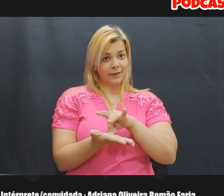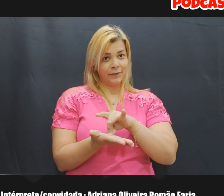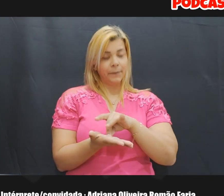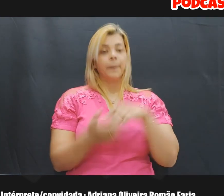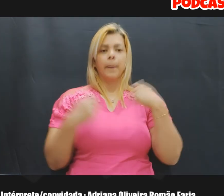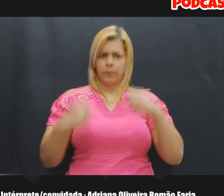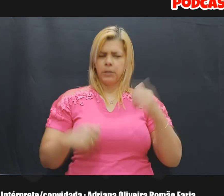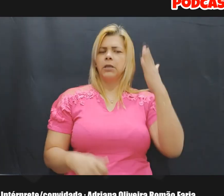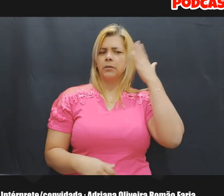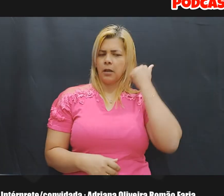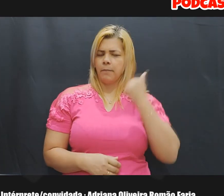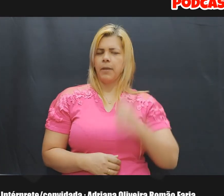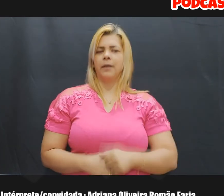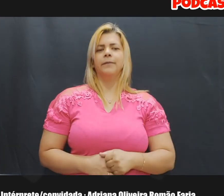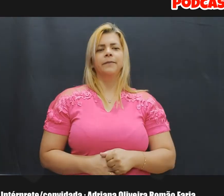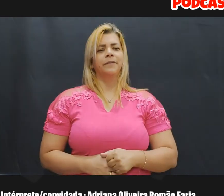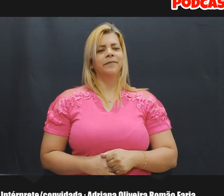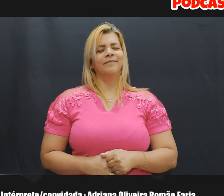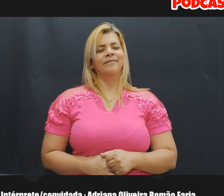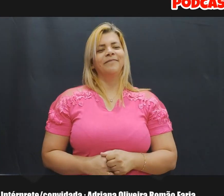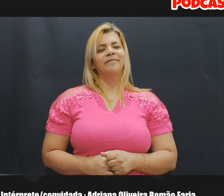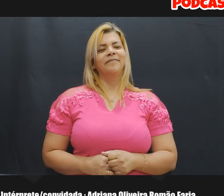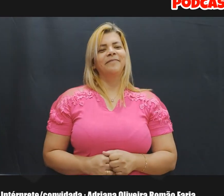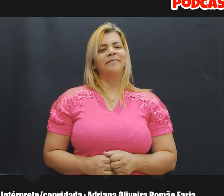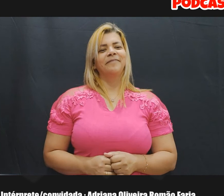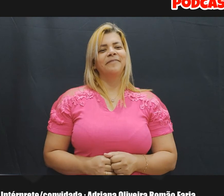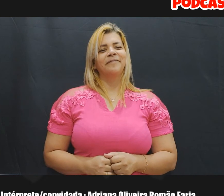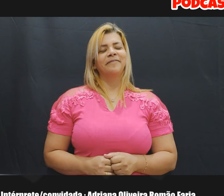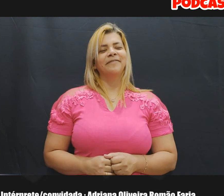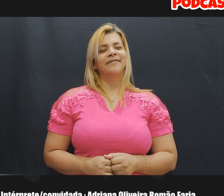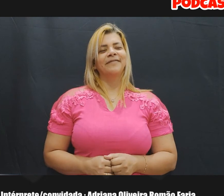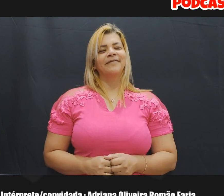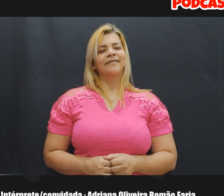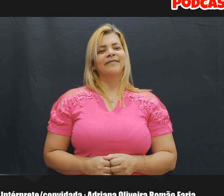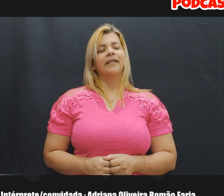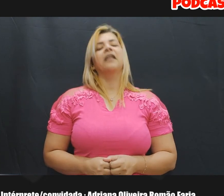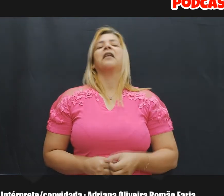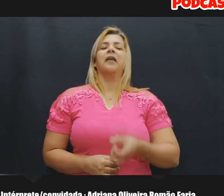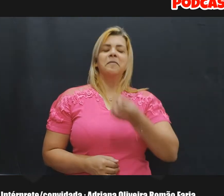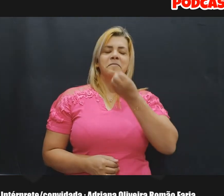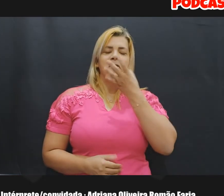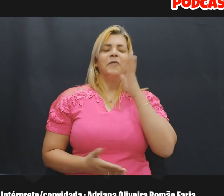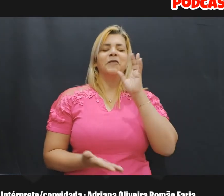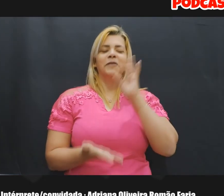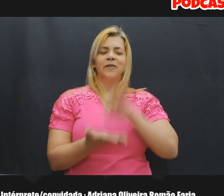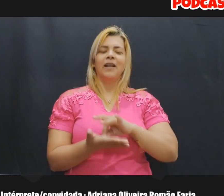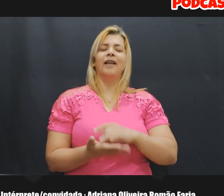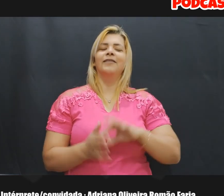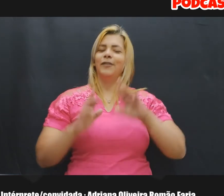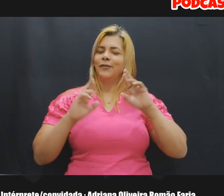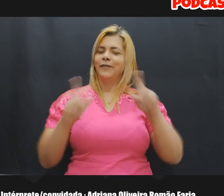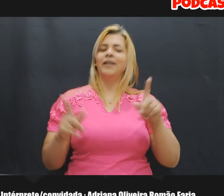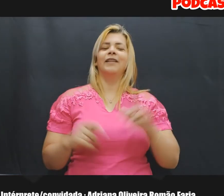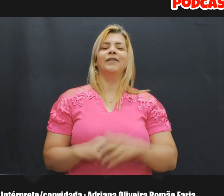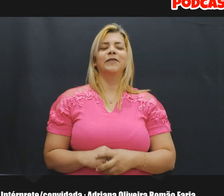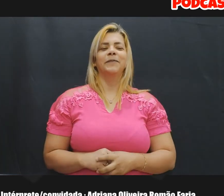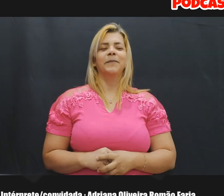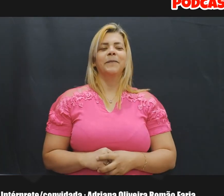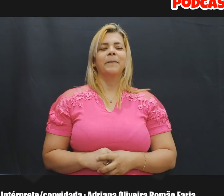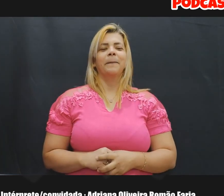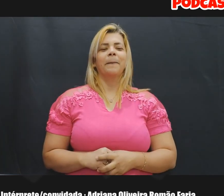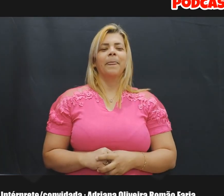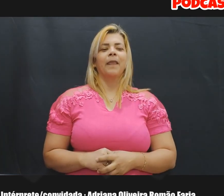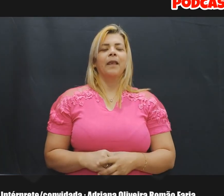que ter o conhecimento, não adianta. Isso faz toda a diferença. Toda a diferença. E chega a